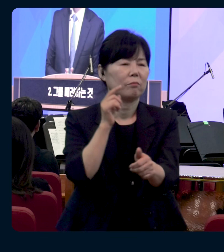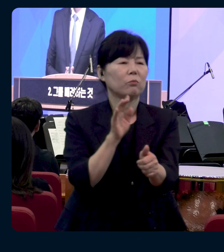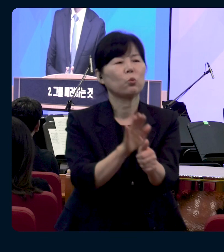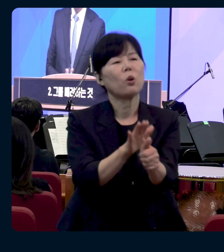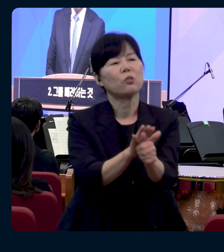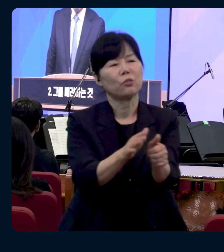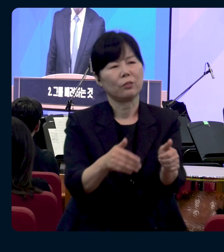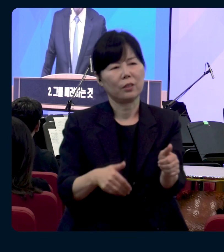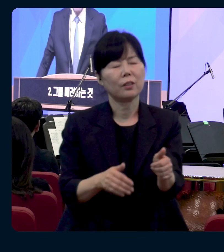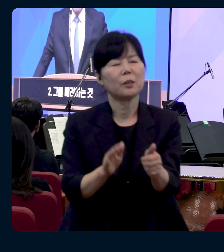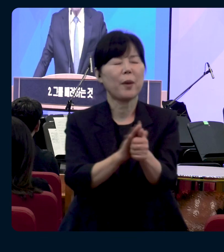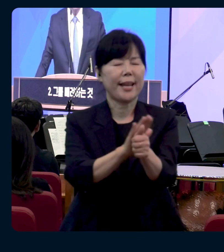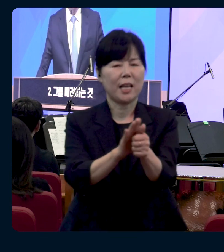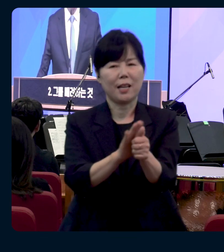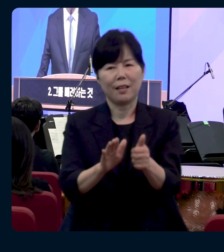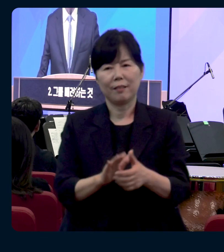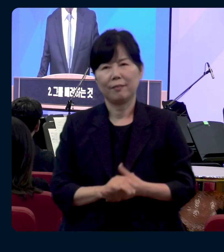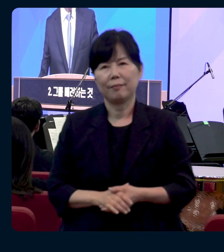말합니다.